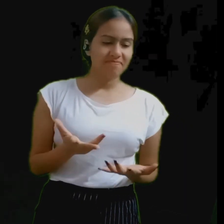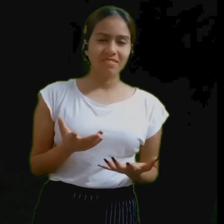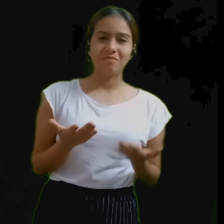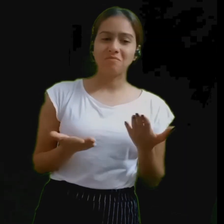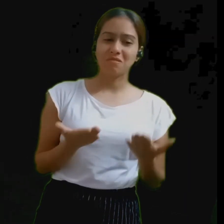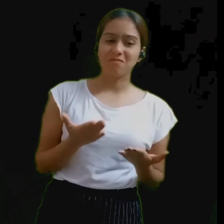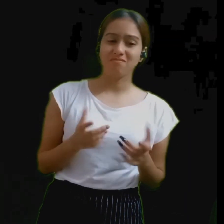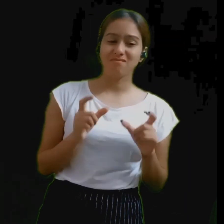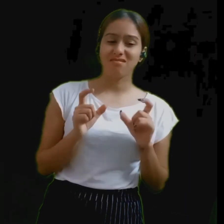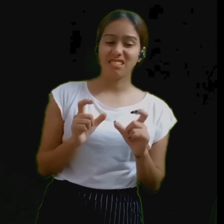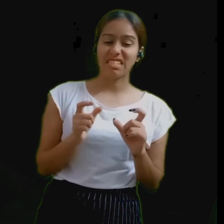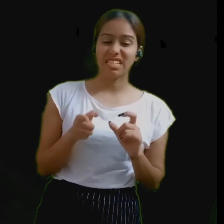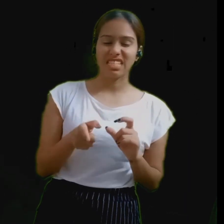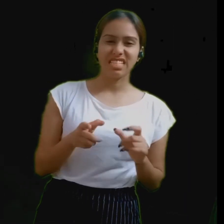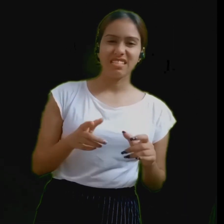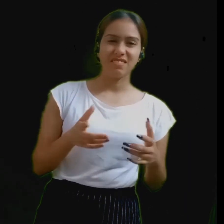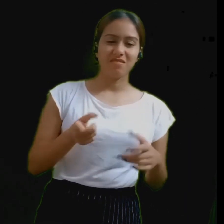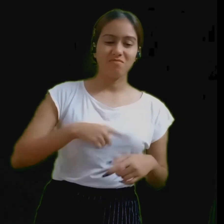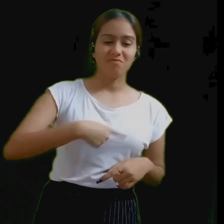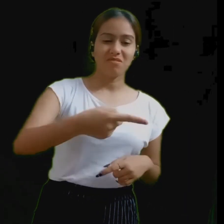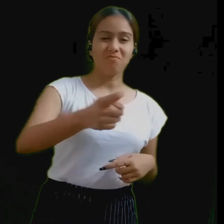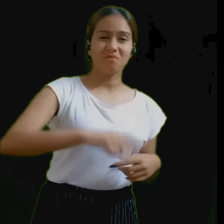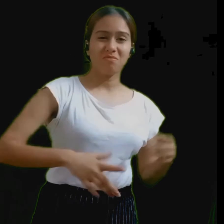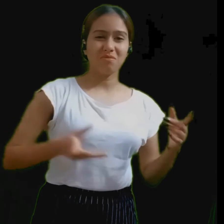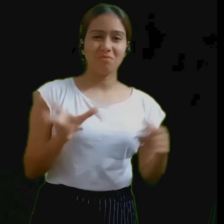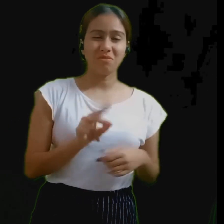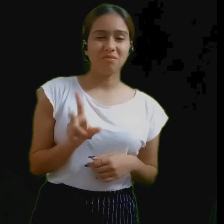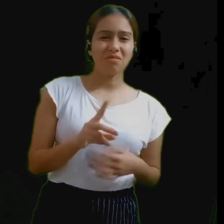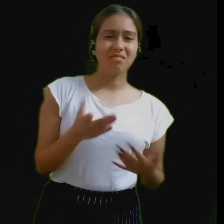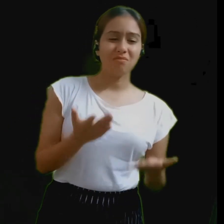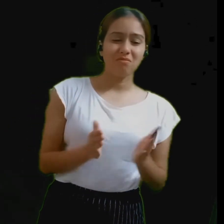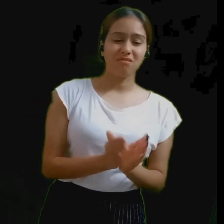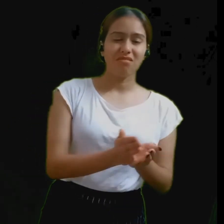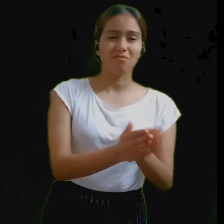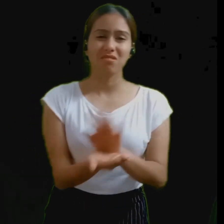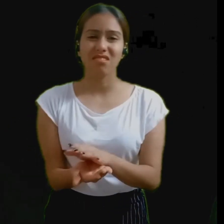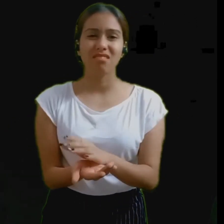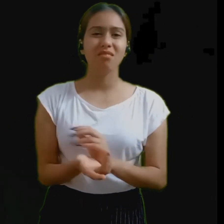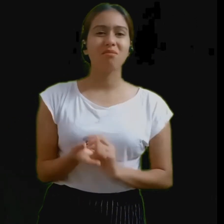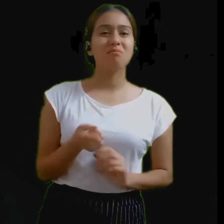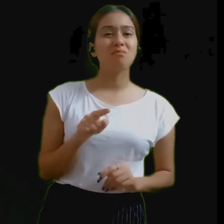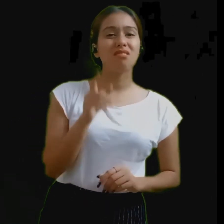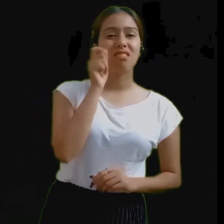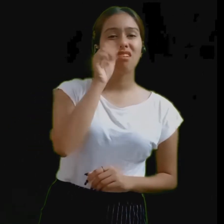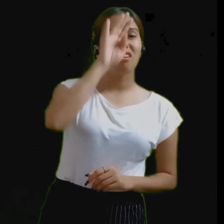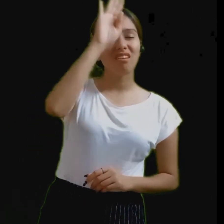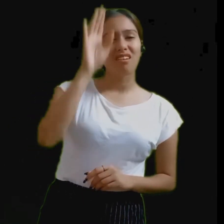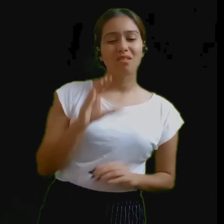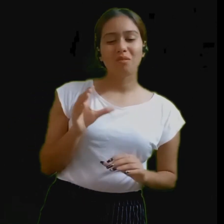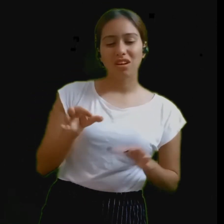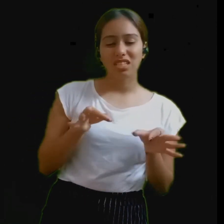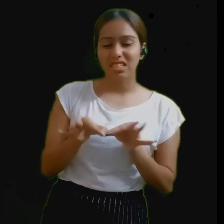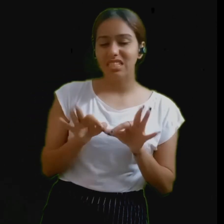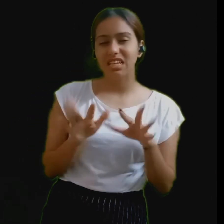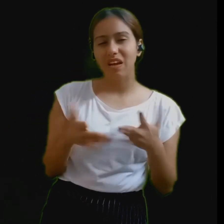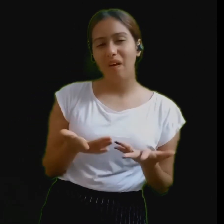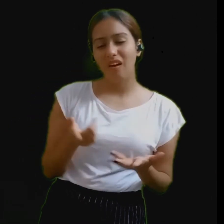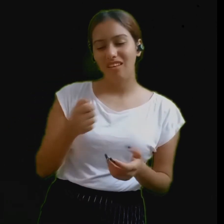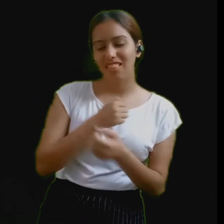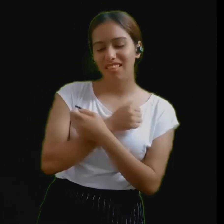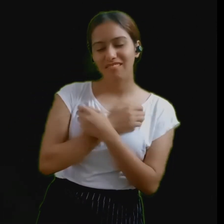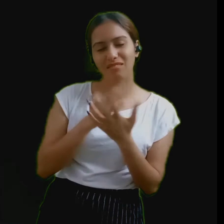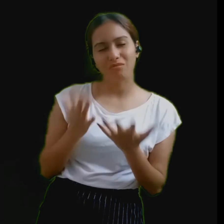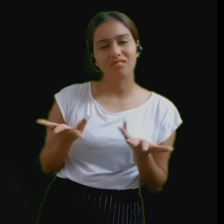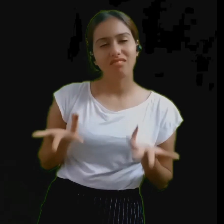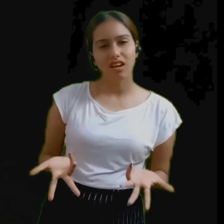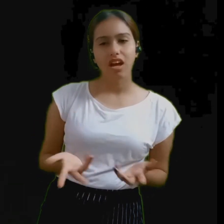वजह से कहीं नाव ना पलट जाए। लेकिन वो कैसे समझाएं डॉग को, वो तो उनके दिल के करीब था। वो जो पैसेंजर्स बैठे हुए थे उनमें एक फिलोसोफर बैठा हुआ था,